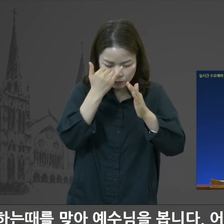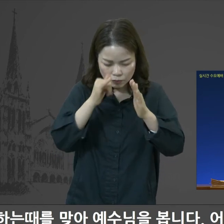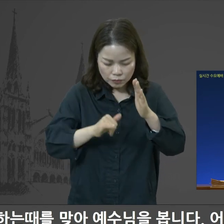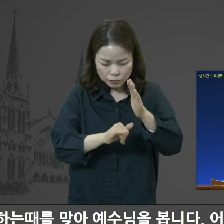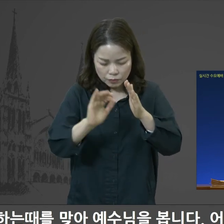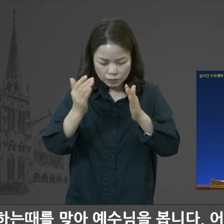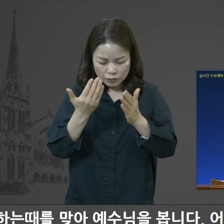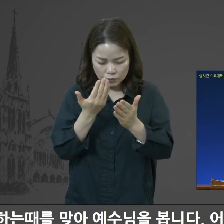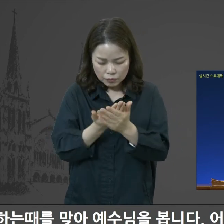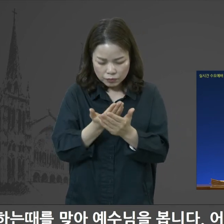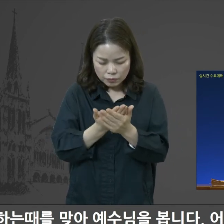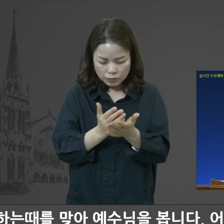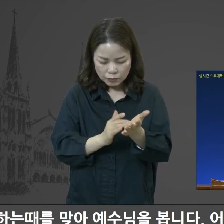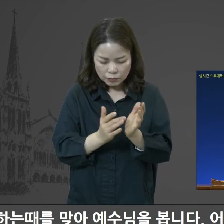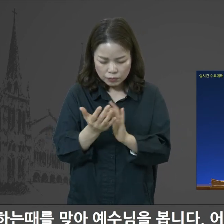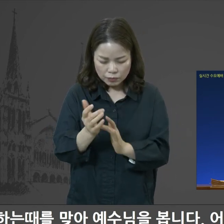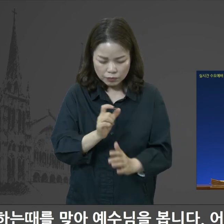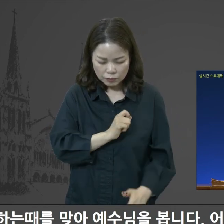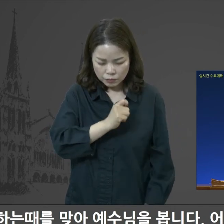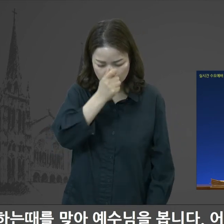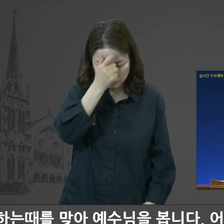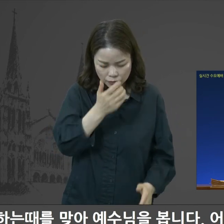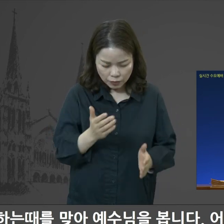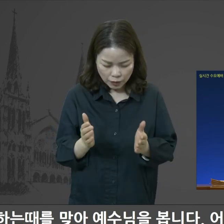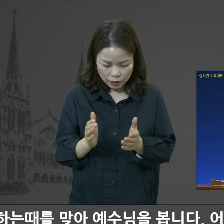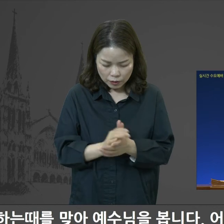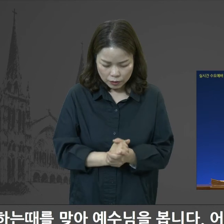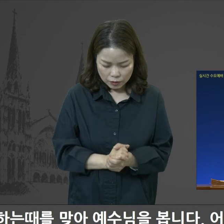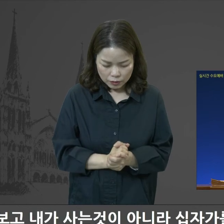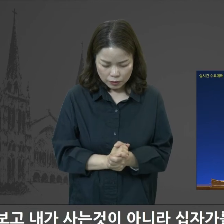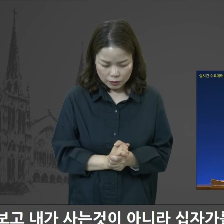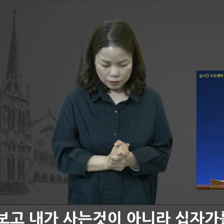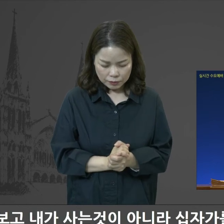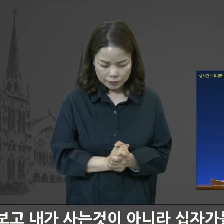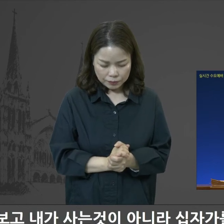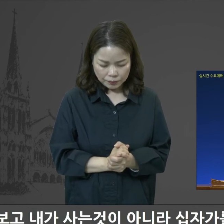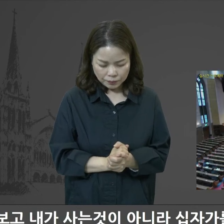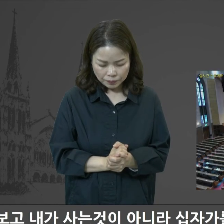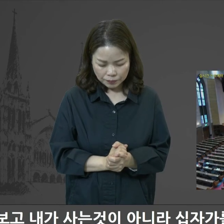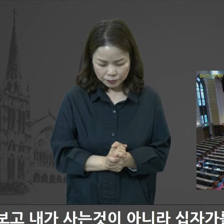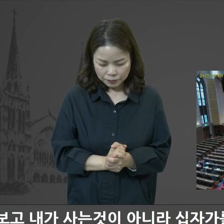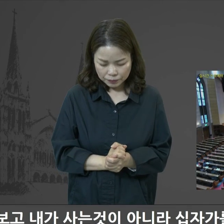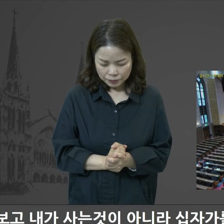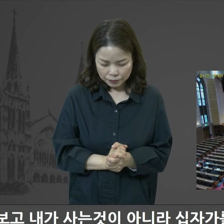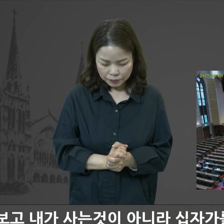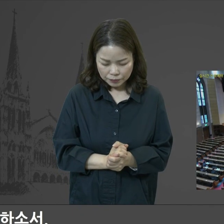되게 해 주옵소서. 예수님의 이름으로 기도하옵나이다. 아멘.